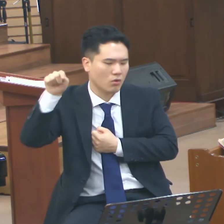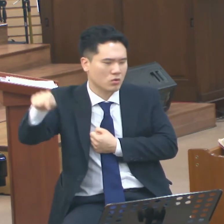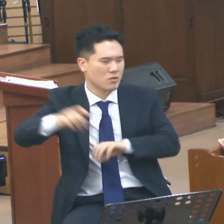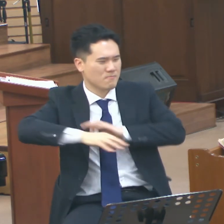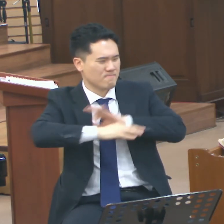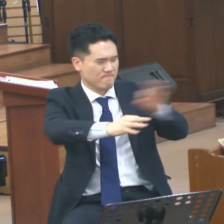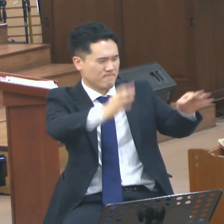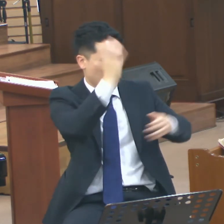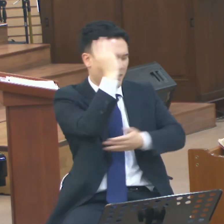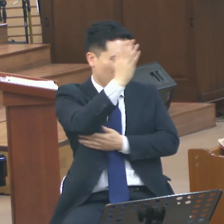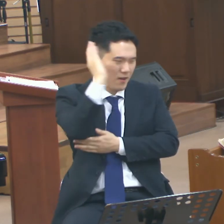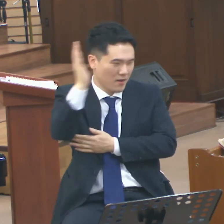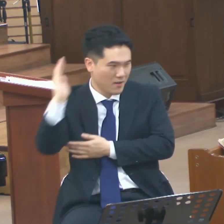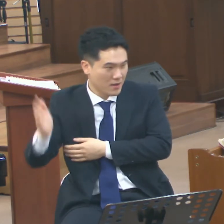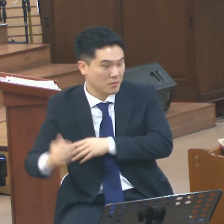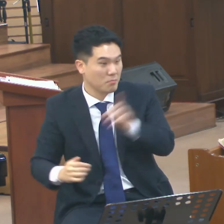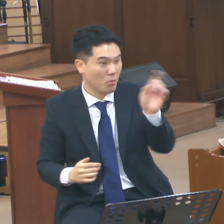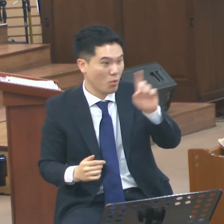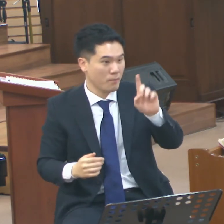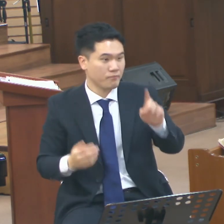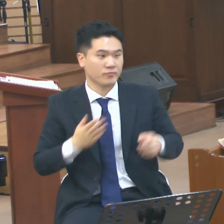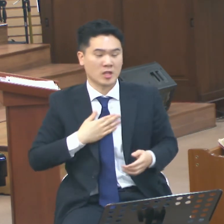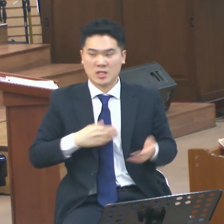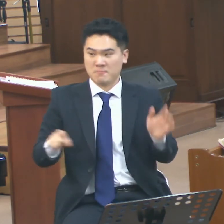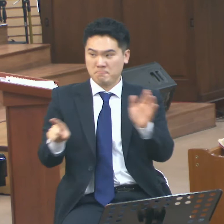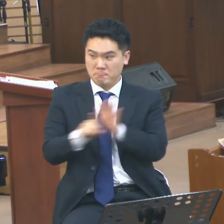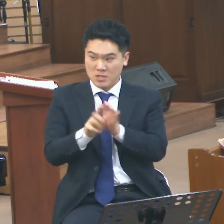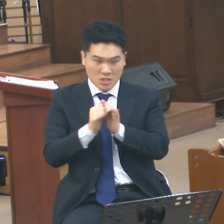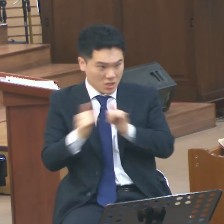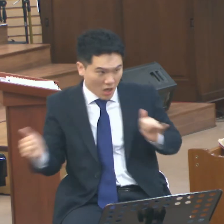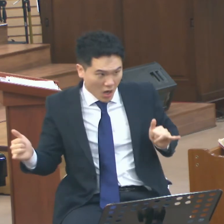여러분 오늘 교회에 오실 때 약간의 부담을 갖고 오셨잖아요.